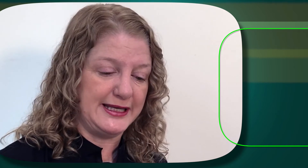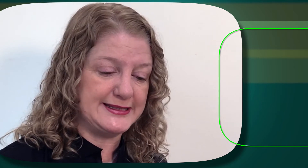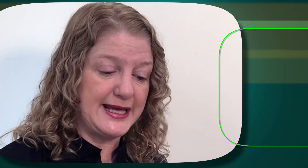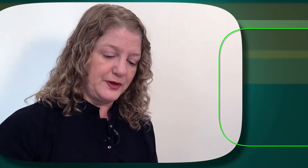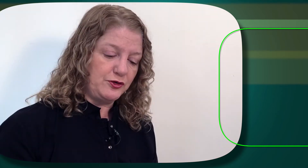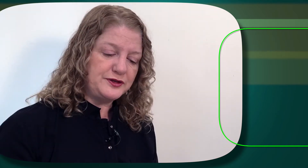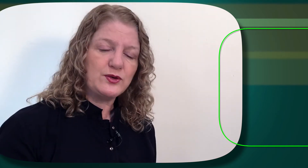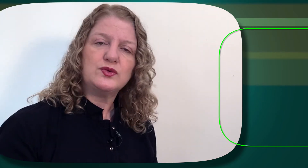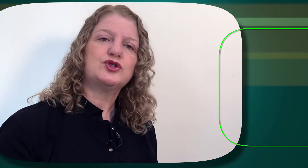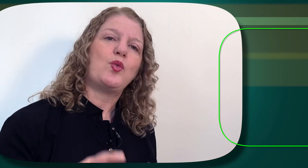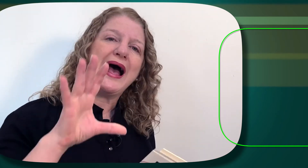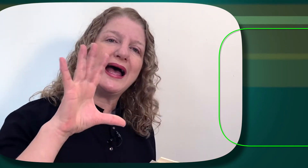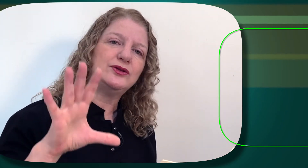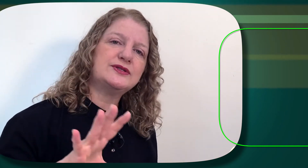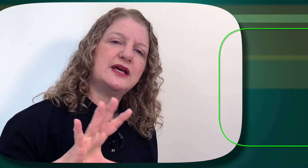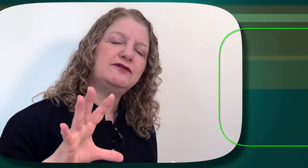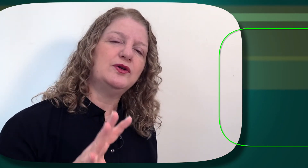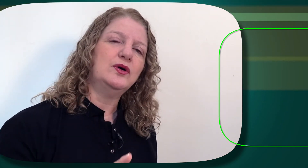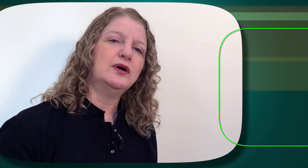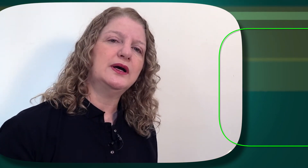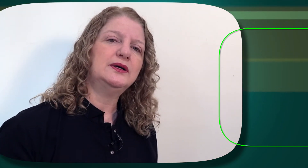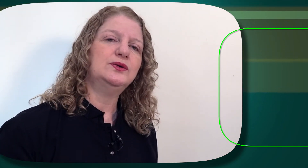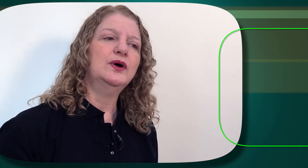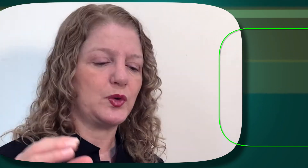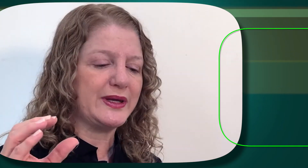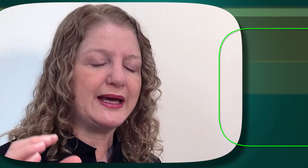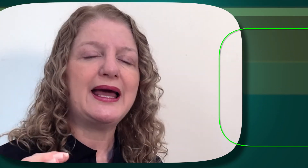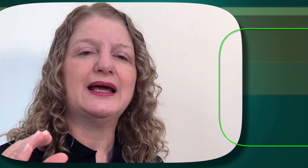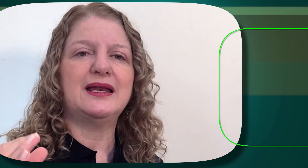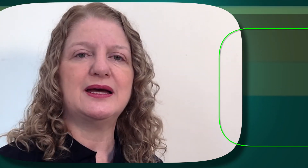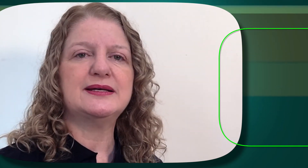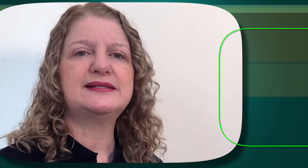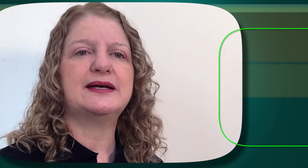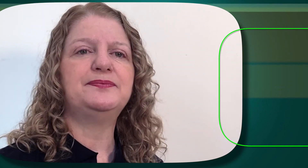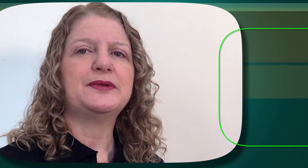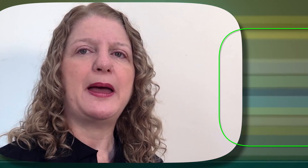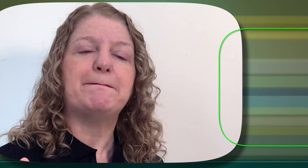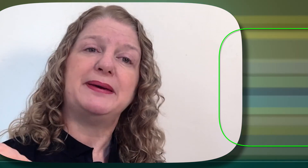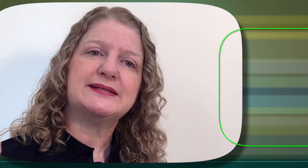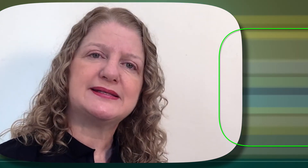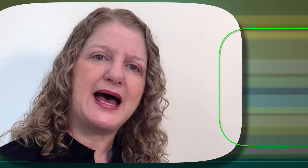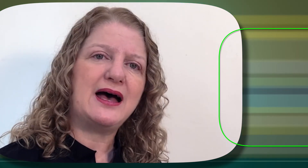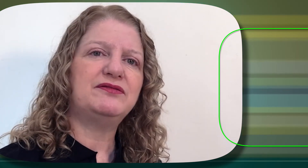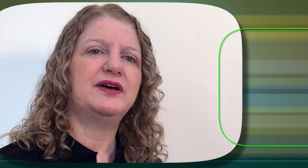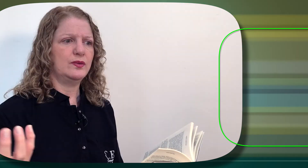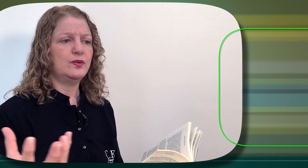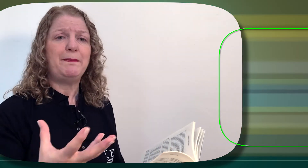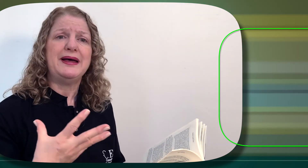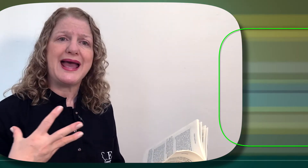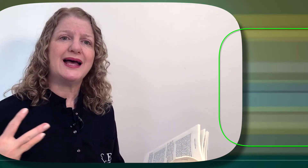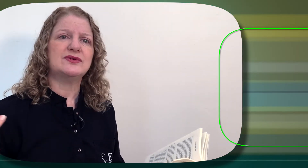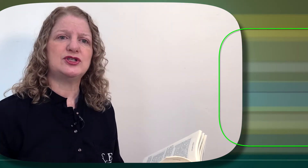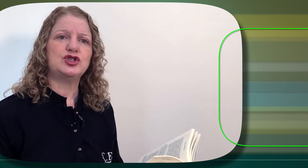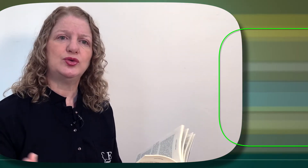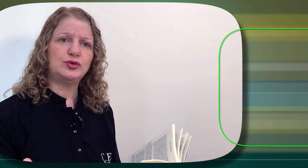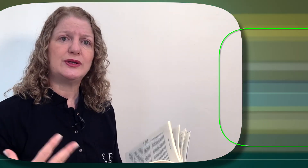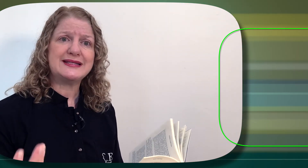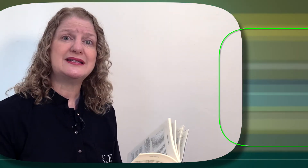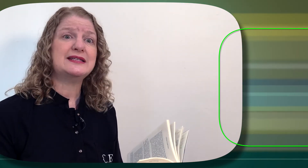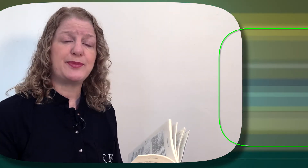deles. Eu fiz alguns quadros e aí fui colocando o que aquela criança pensava, um apanhado assim, de tudo, todas as